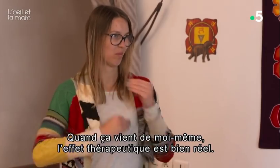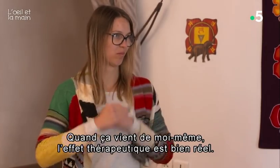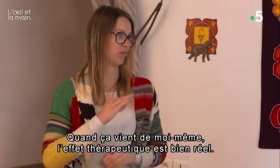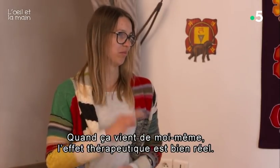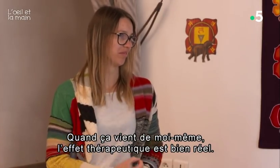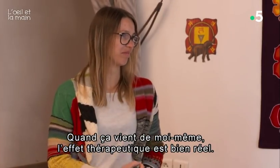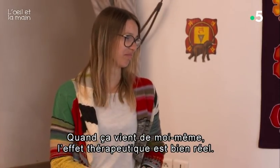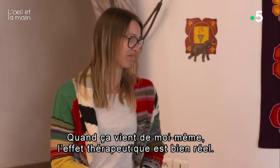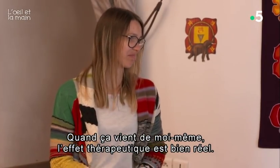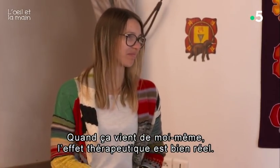réel.